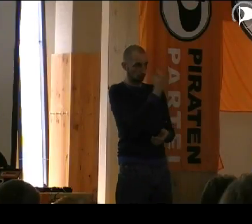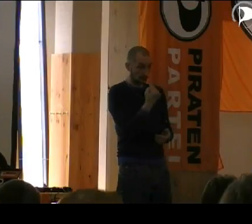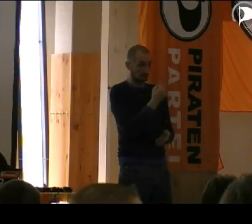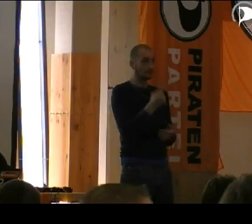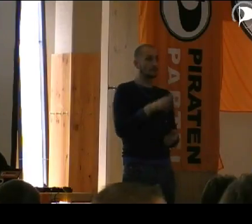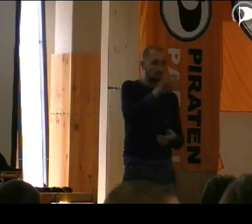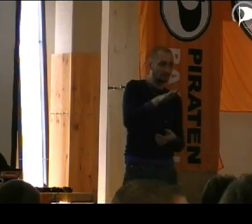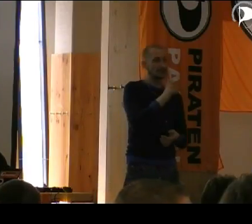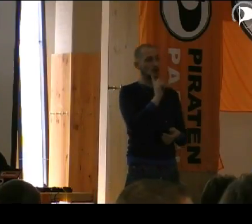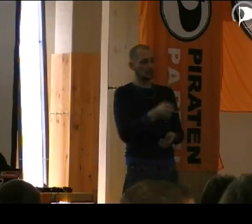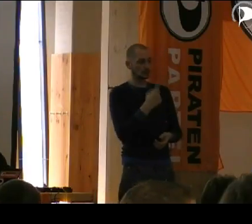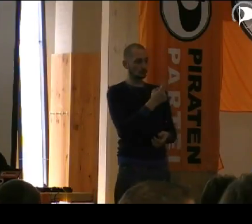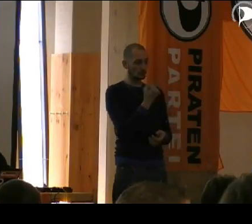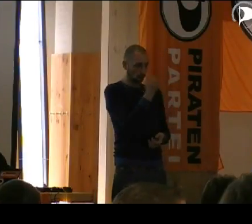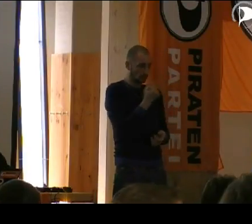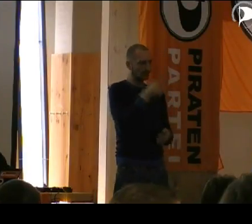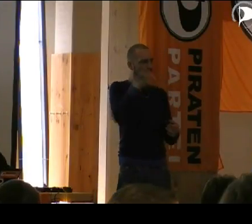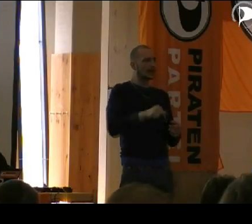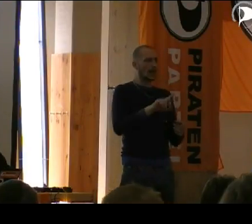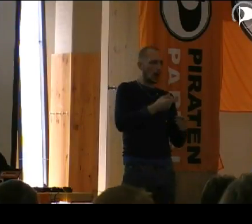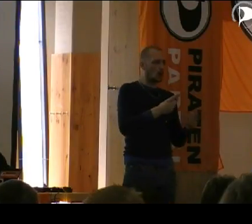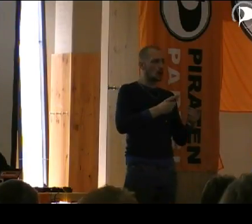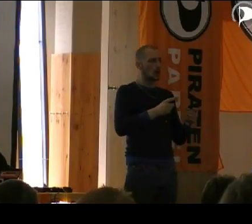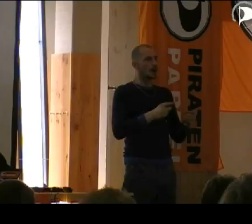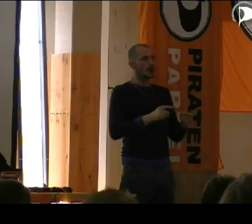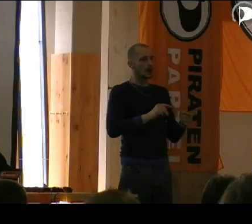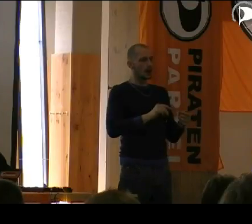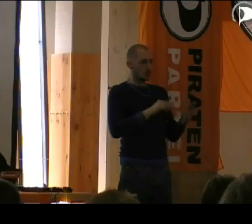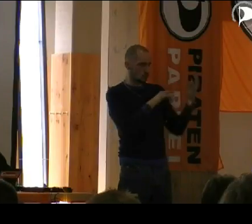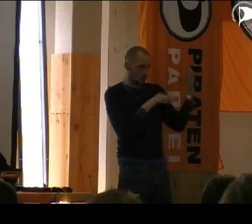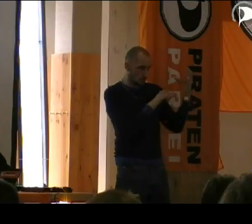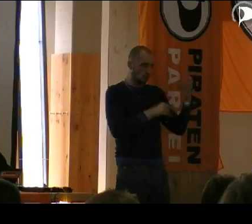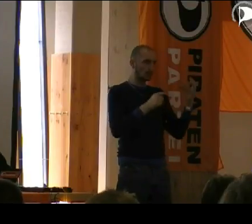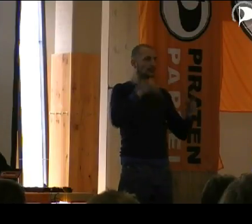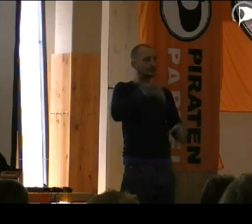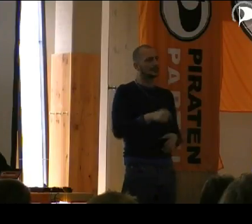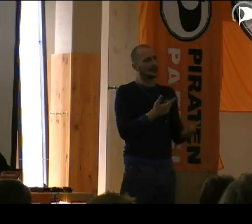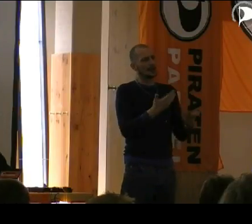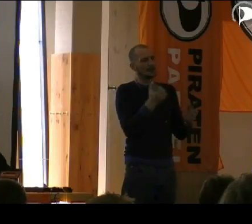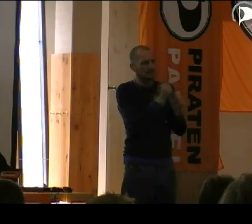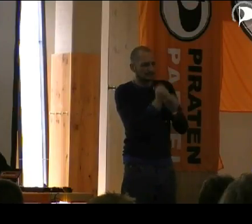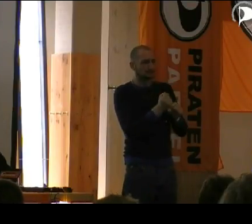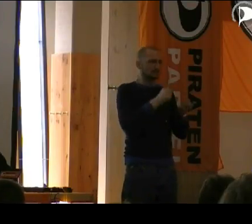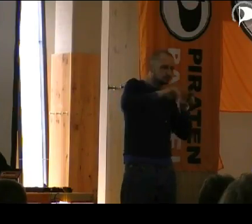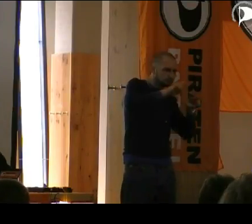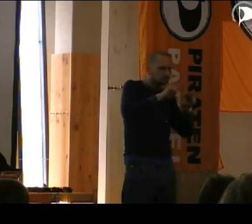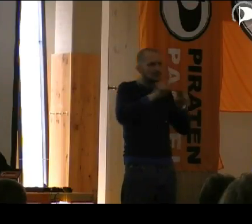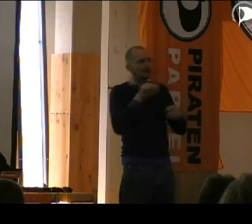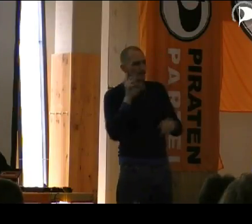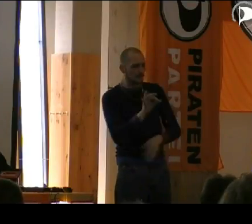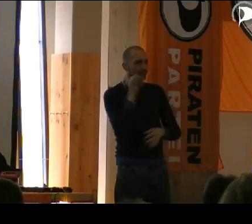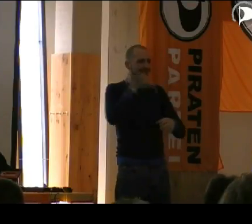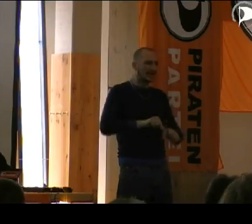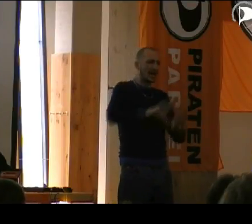enthalten sind natürlich auch ein bisschen software-entwicklung damit man die ganze arbeit und speicherfähig habe ist nun mal als hintergrund für diesen